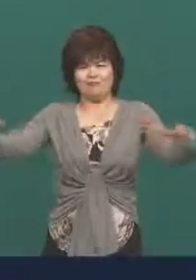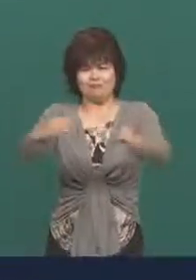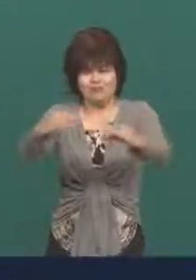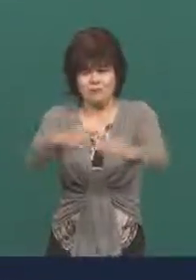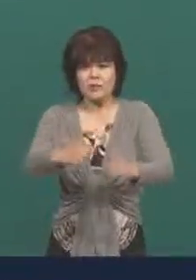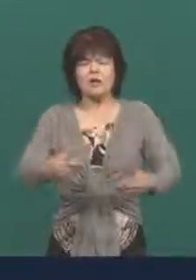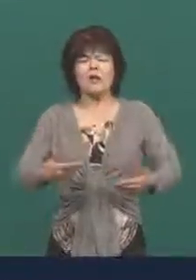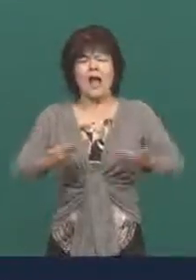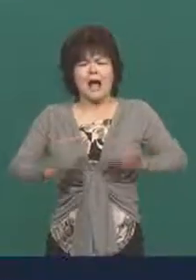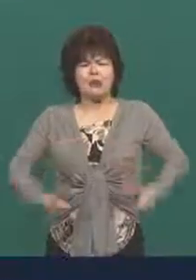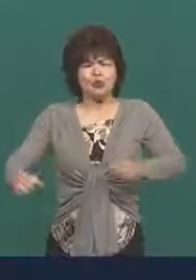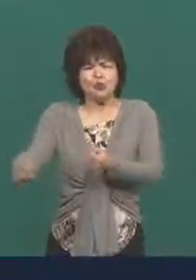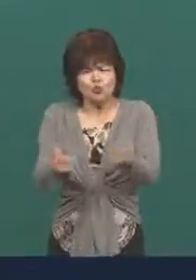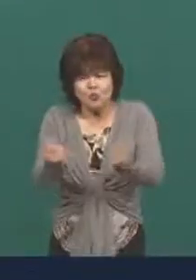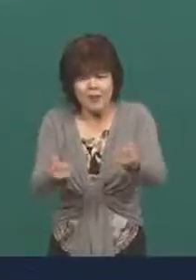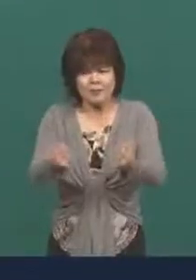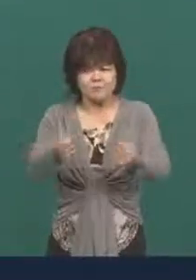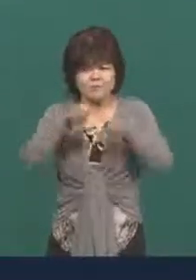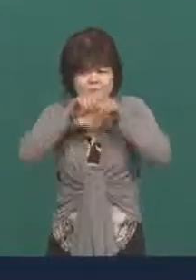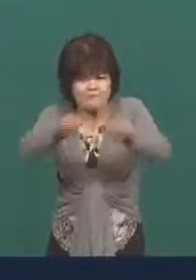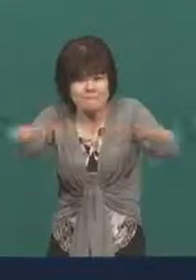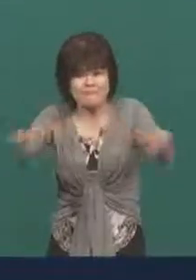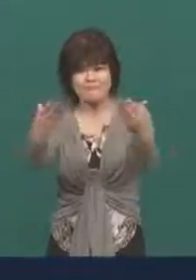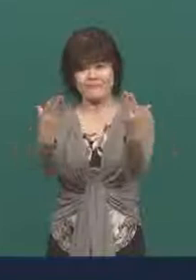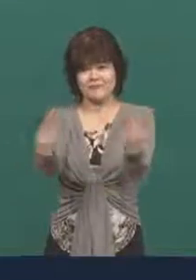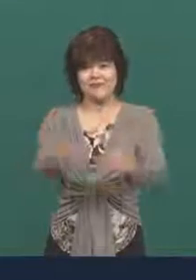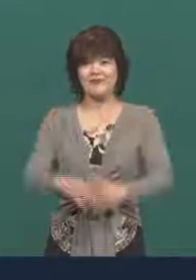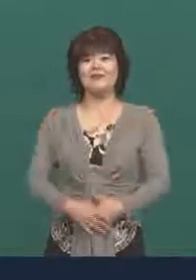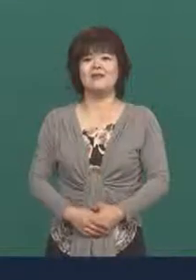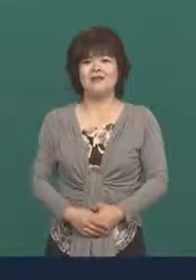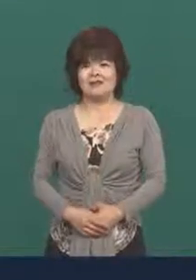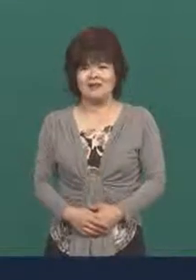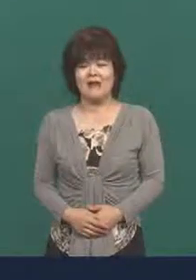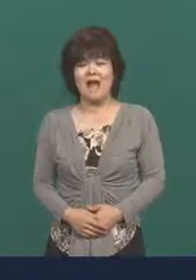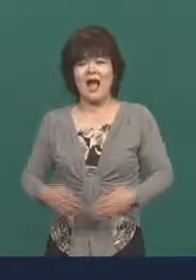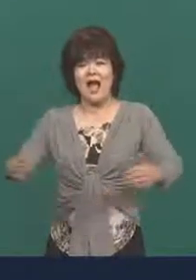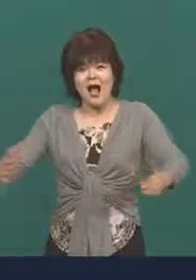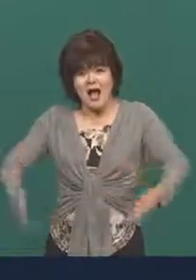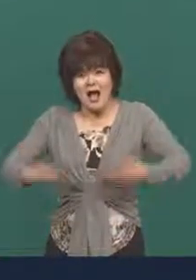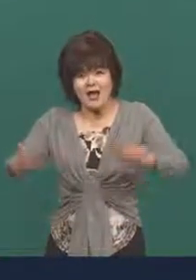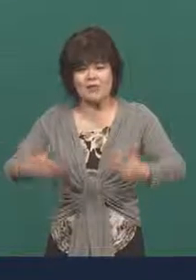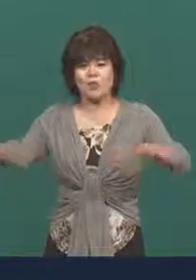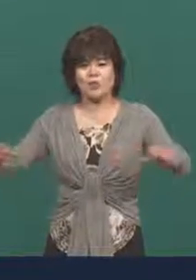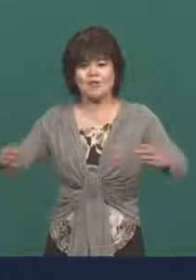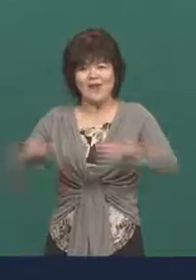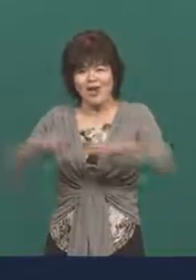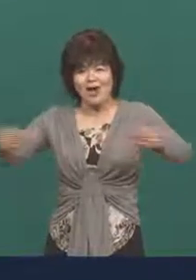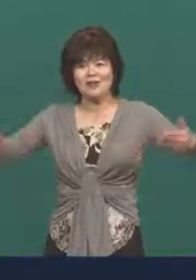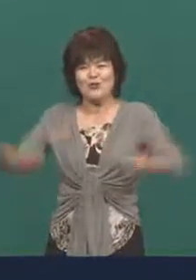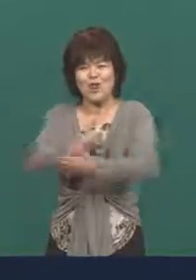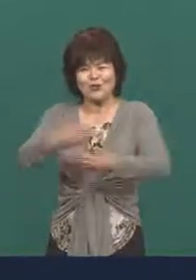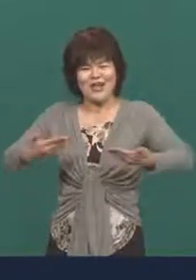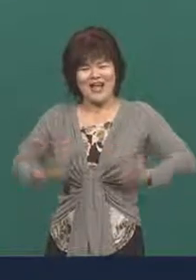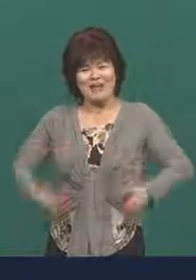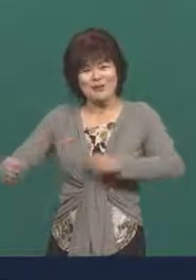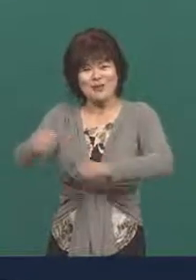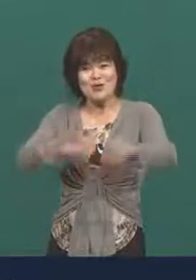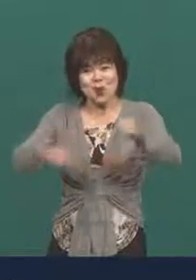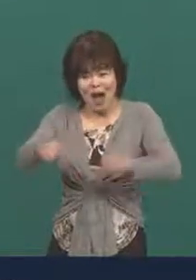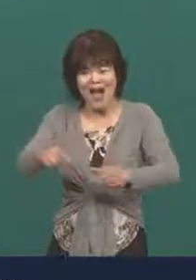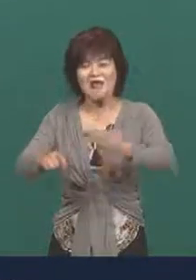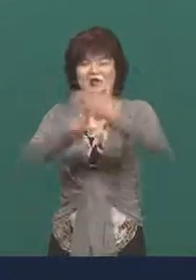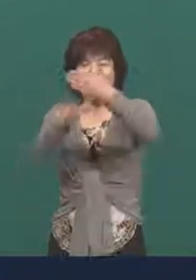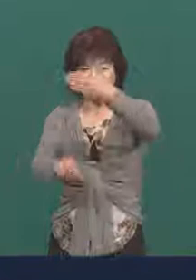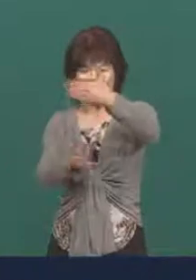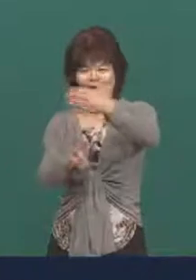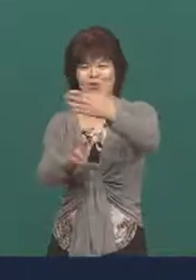ラカードを掲げて走行中のドライバーに安全運転を呼びかけていました。秋の全国交通